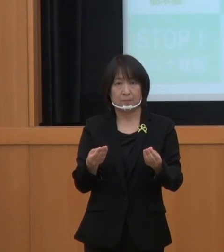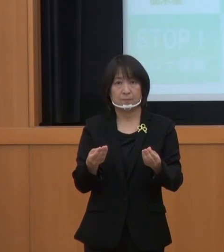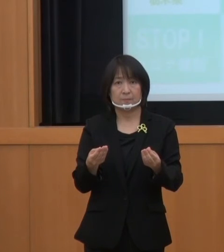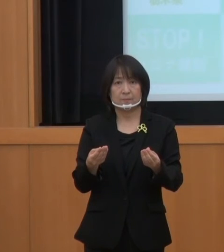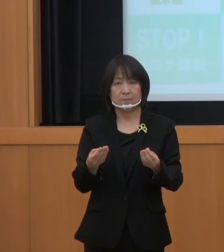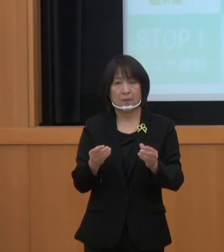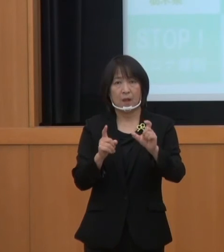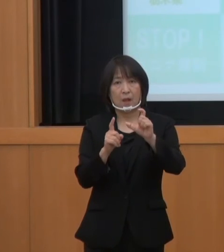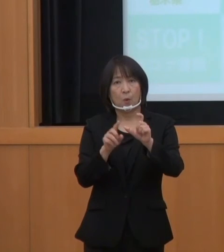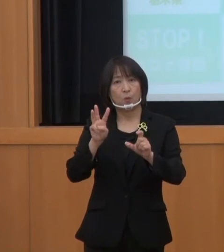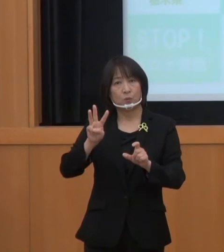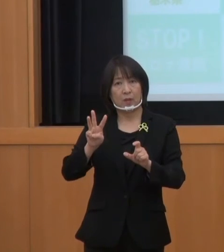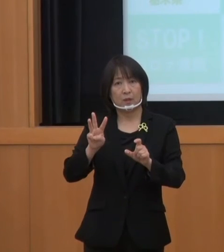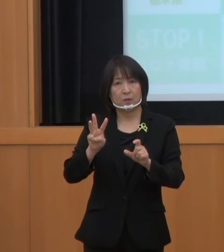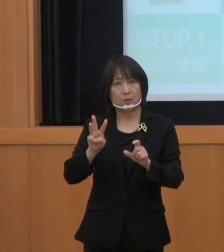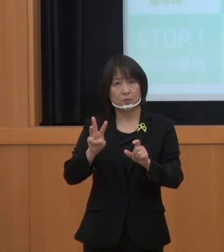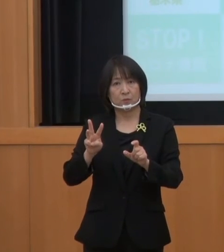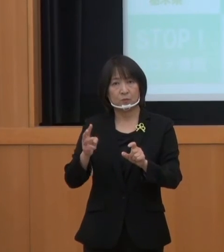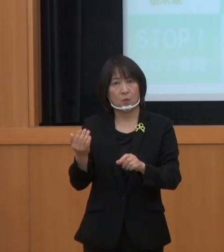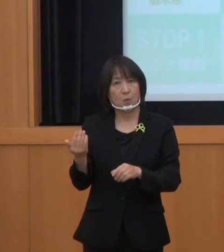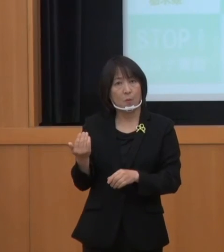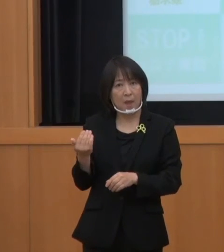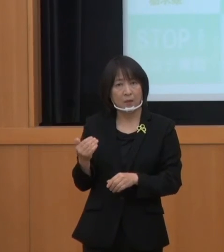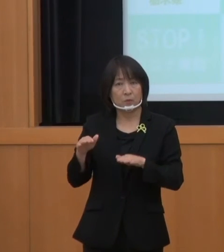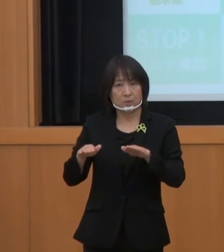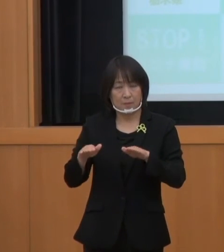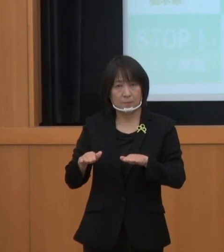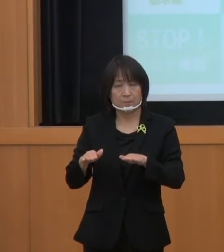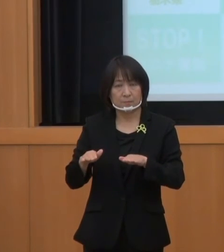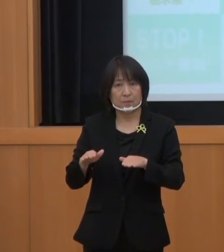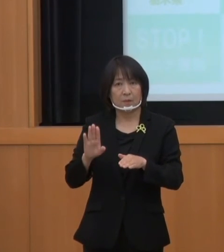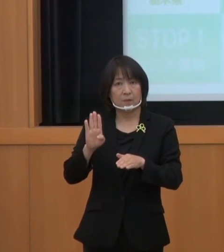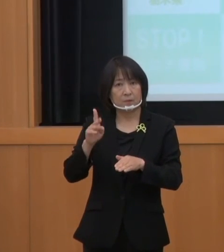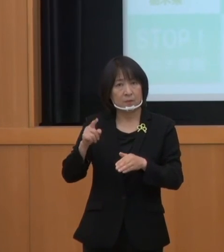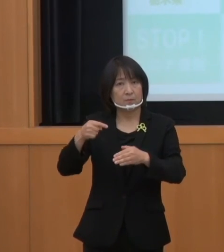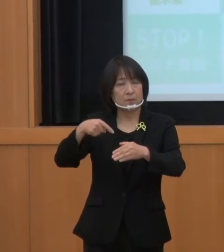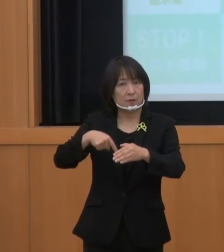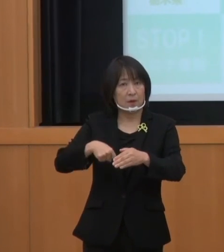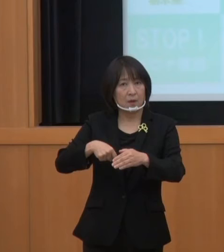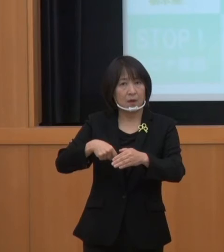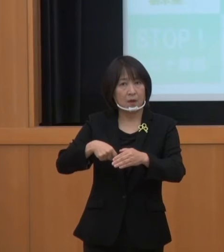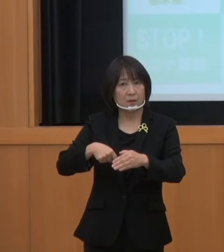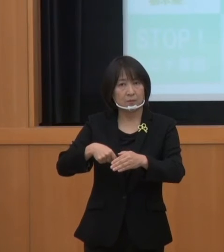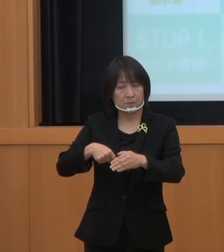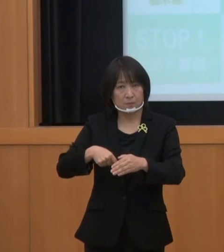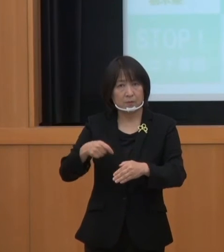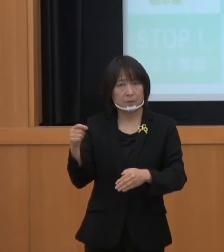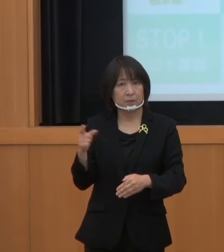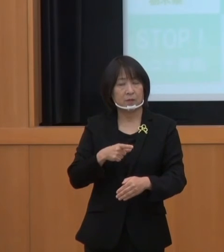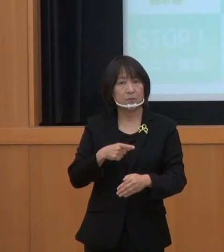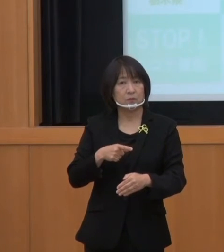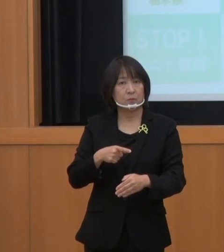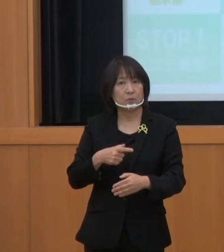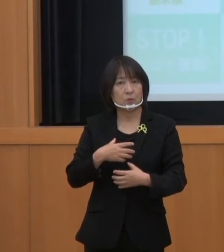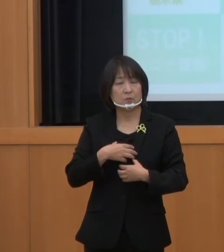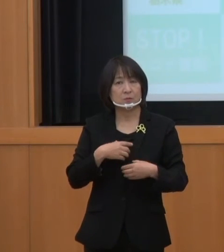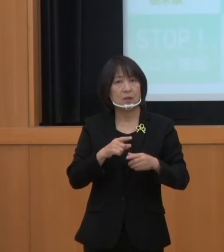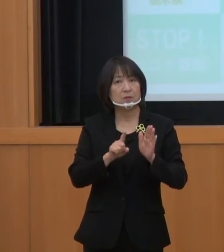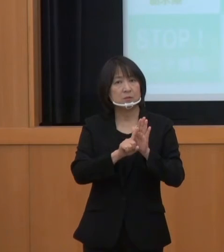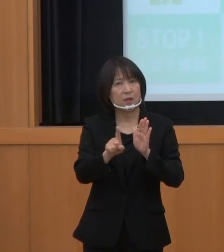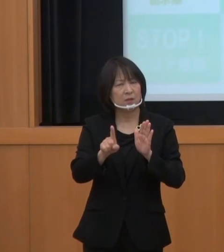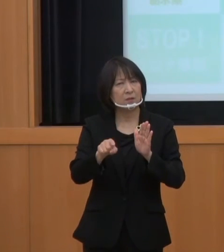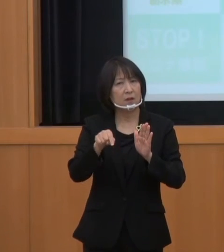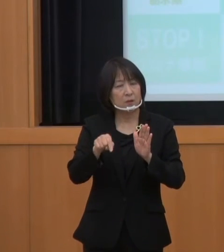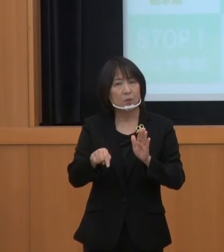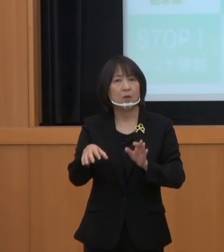ゴールデンウィーク前というふうな時期を踏まえてですね、県内への今回この緊急事態宣言がもたらす経済的な影響に関してはど